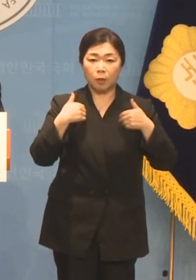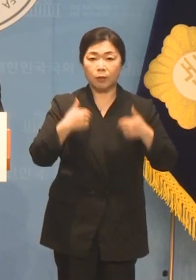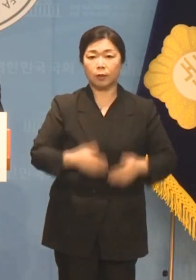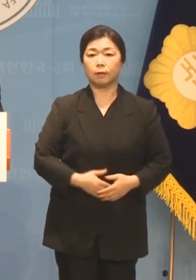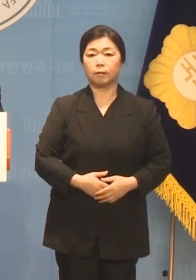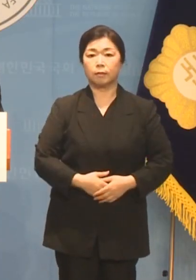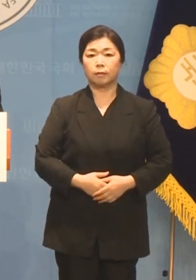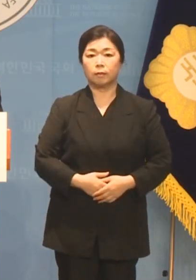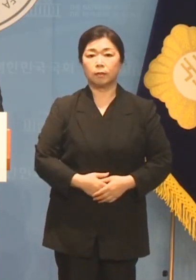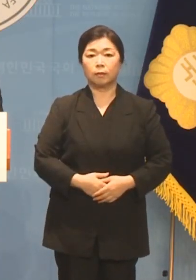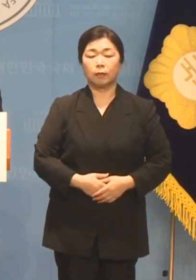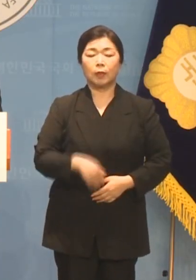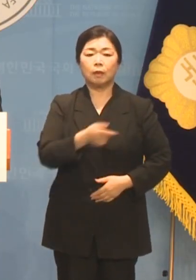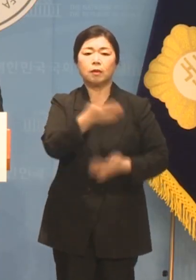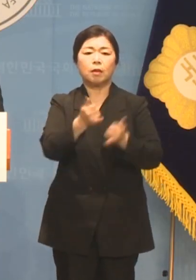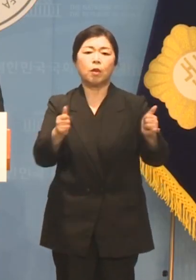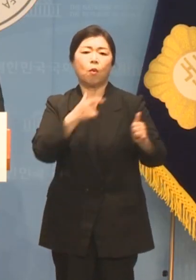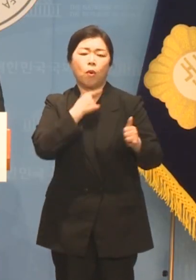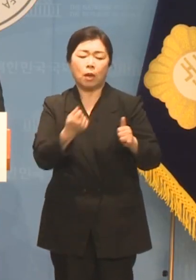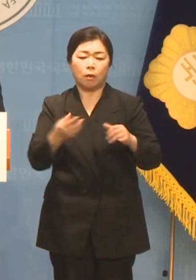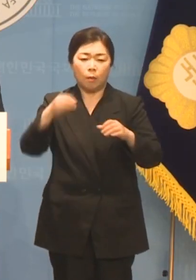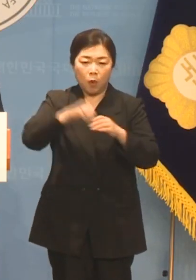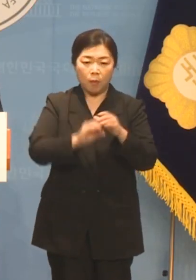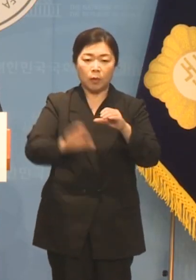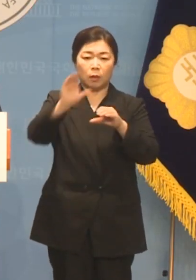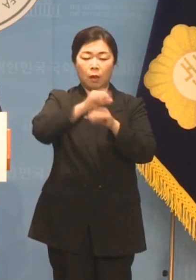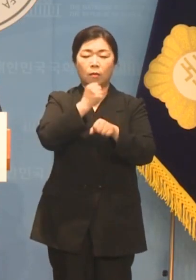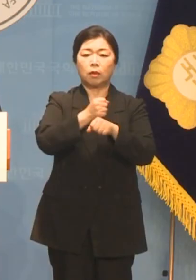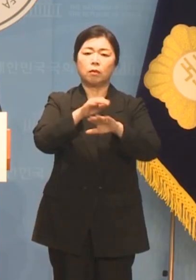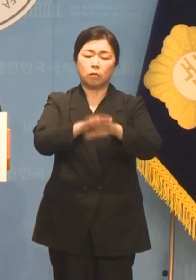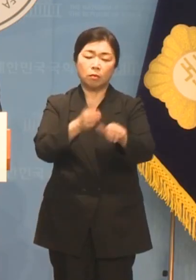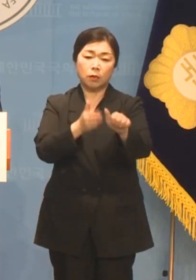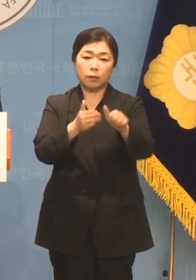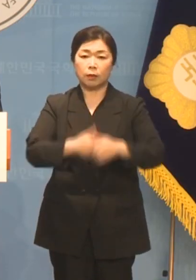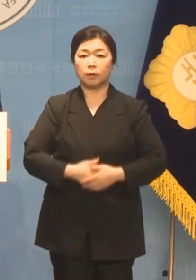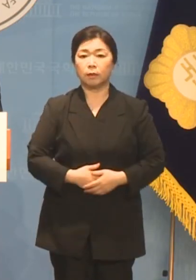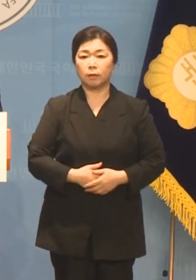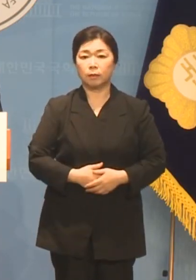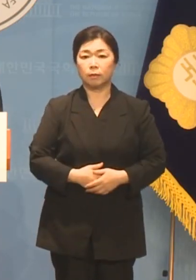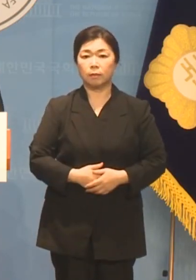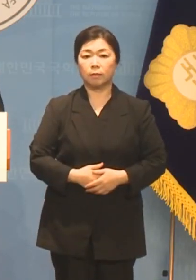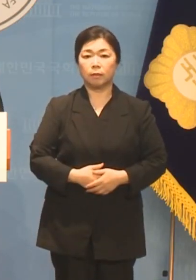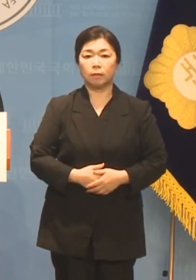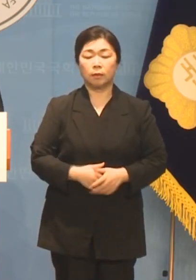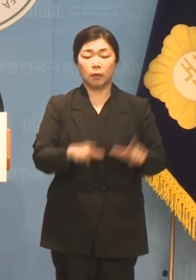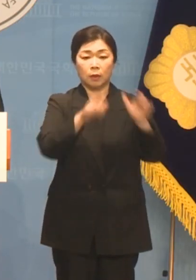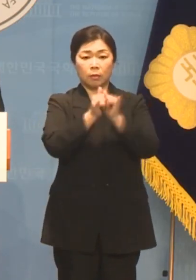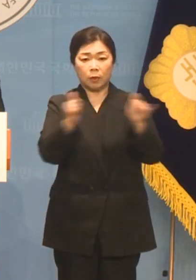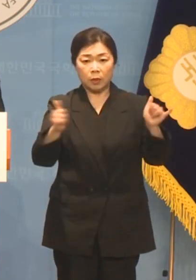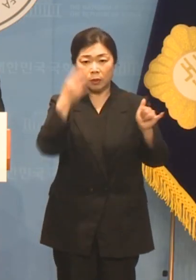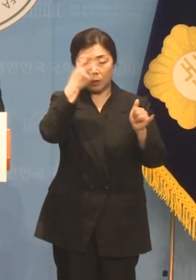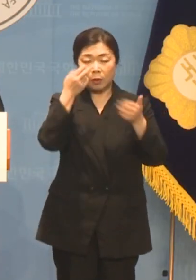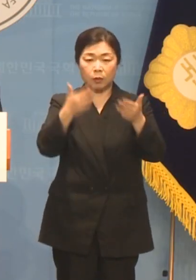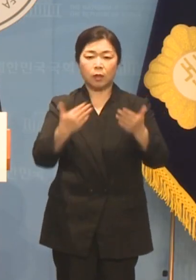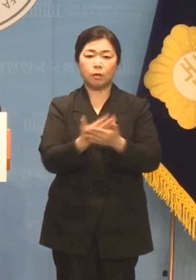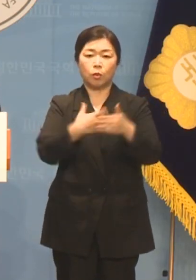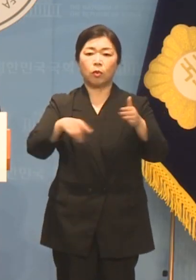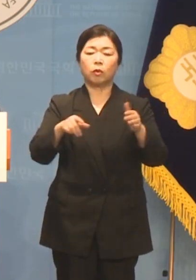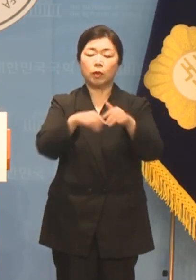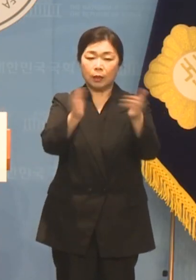바람을 추경안에 담아내어야 합니다. 벼랑 끝에 몰린 서민들의 삶을 지키는데 진보당이